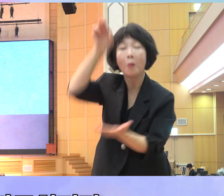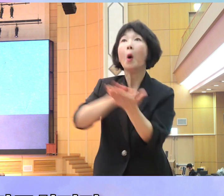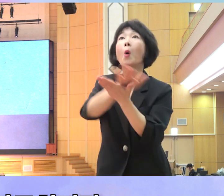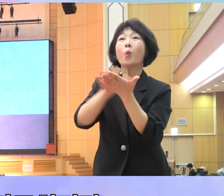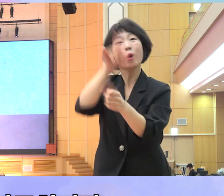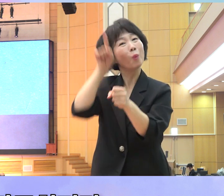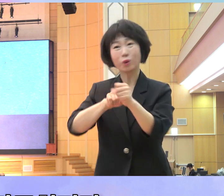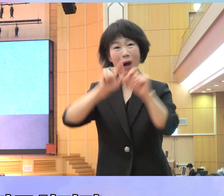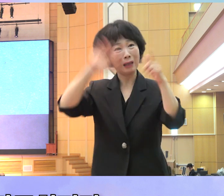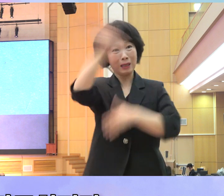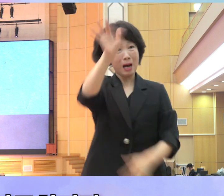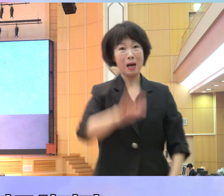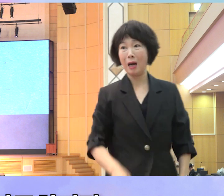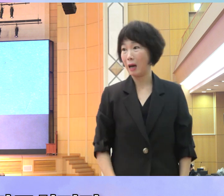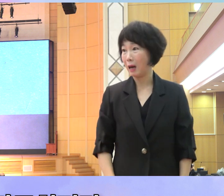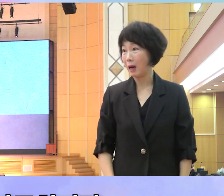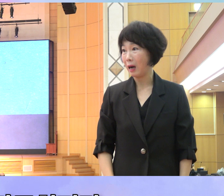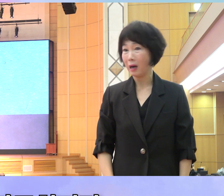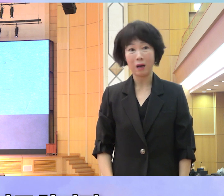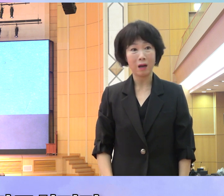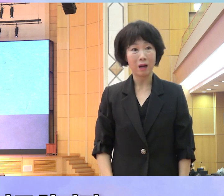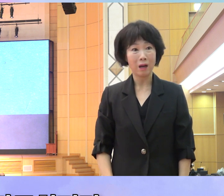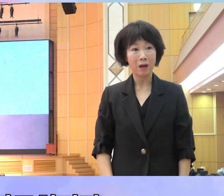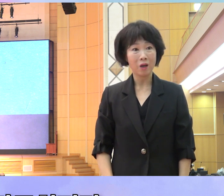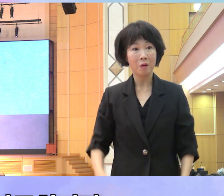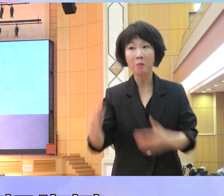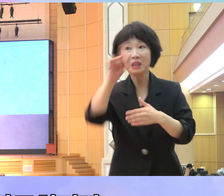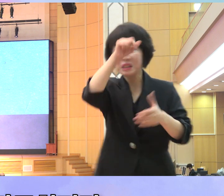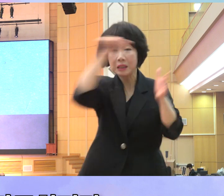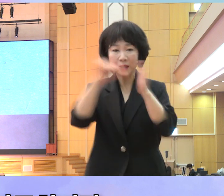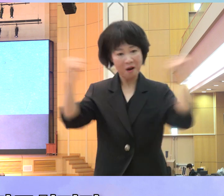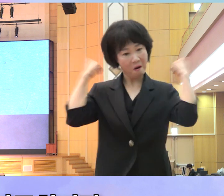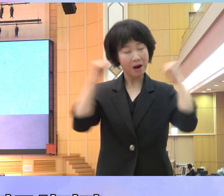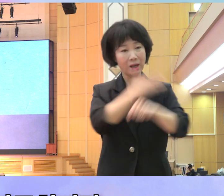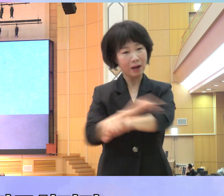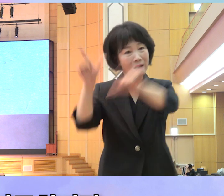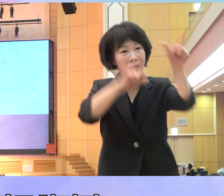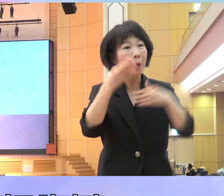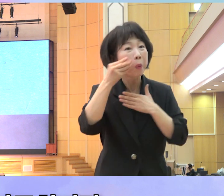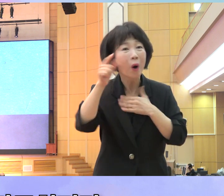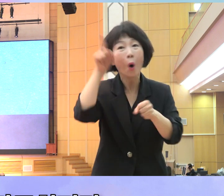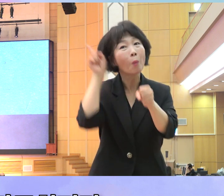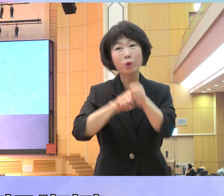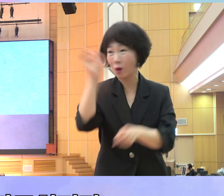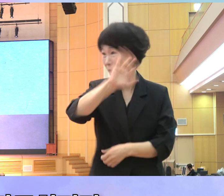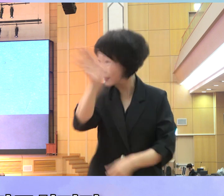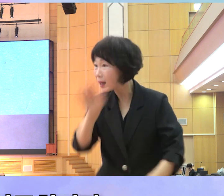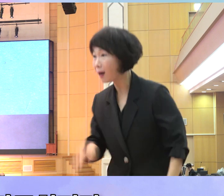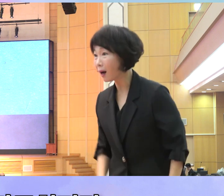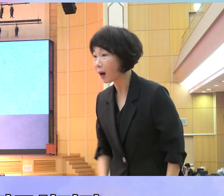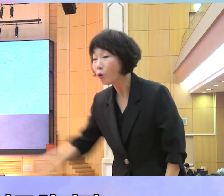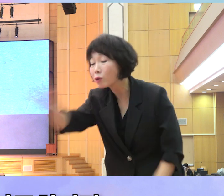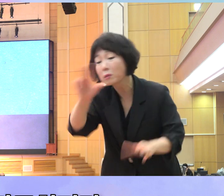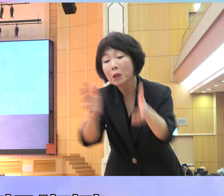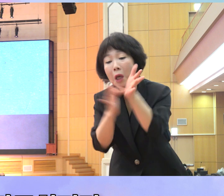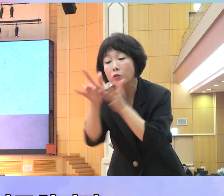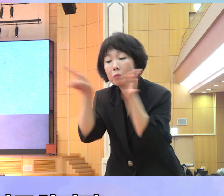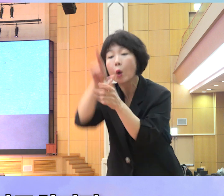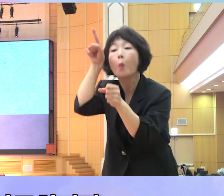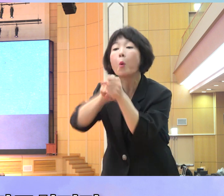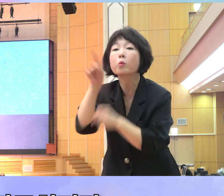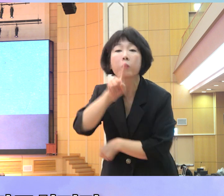목적이 여러분들 이 땅에서 70년 80년 잘 살기 위해서예요? 지금 당한 고통이